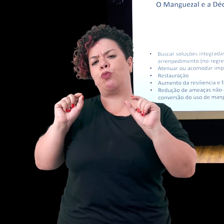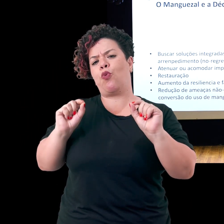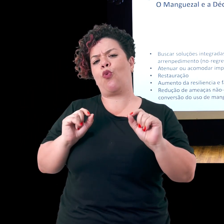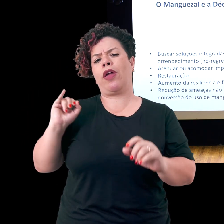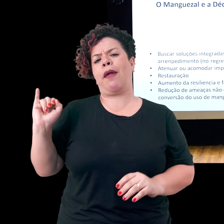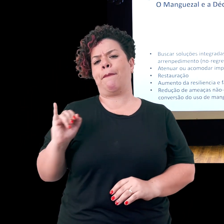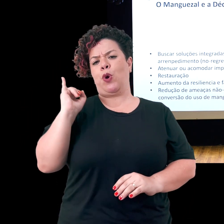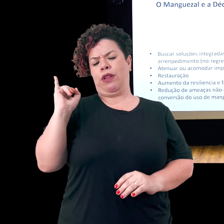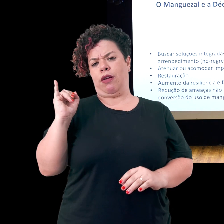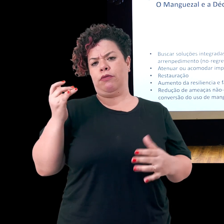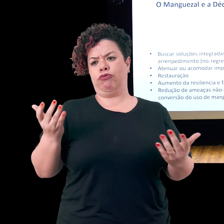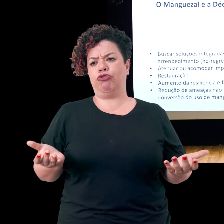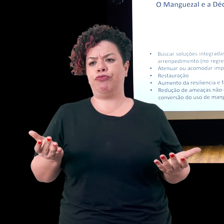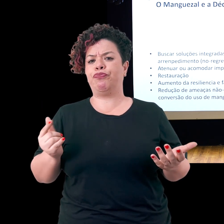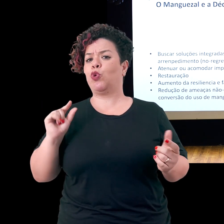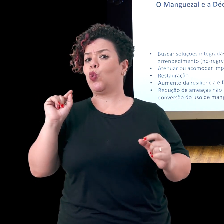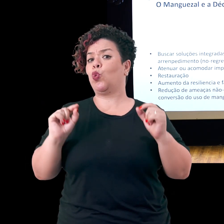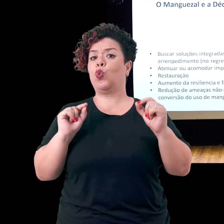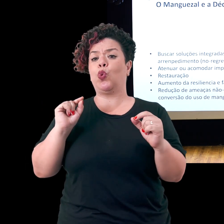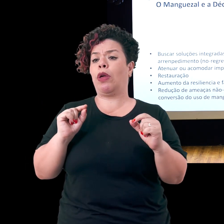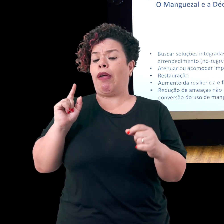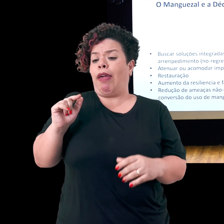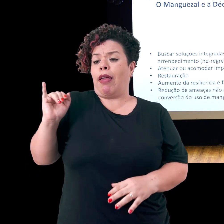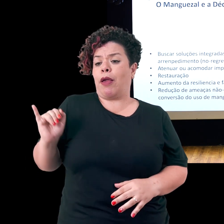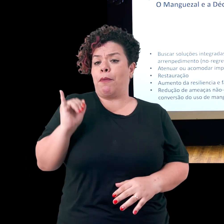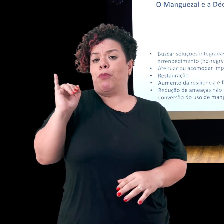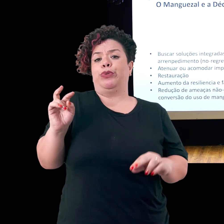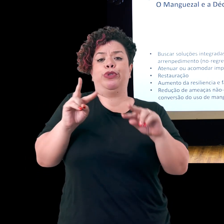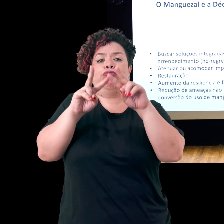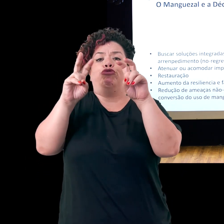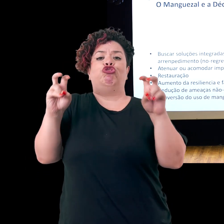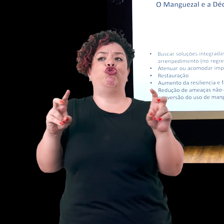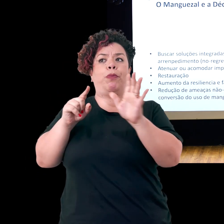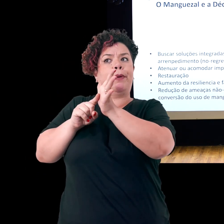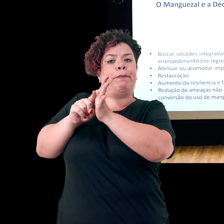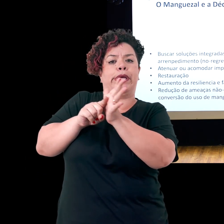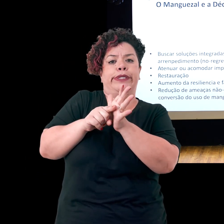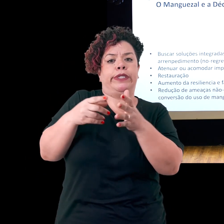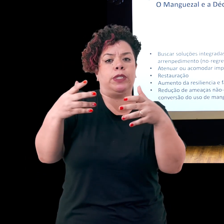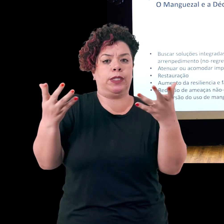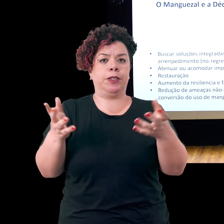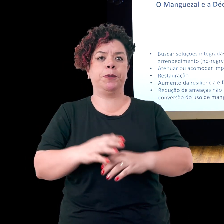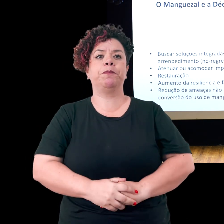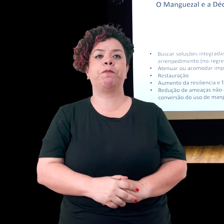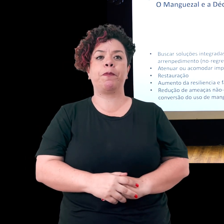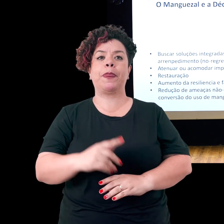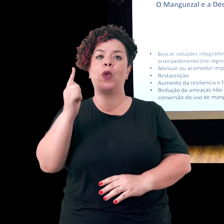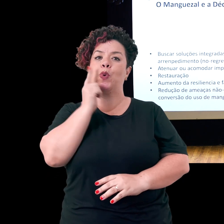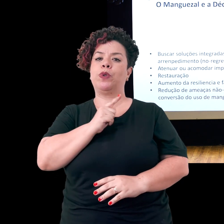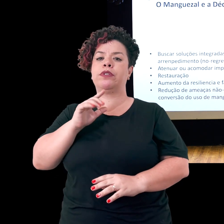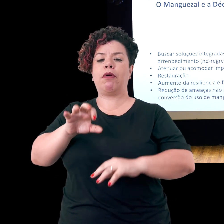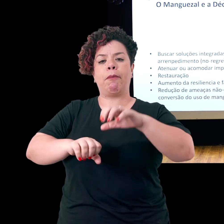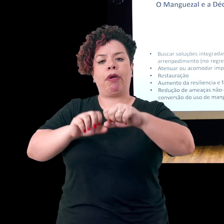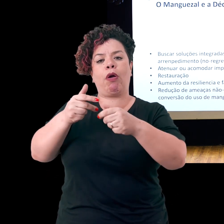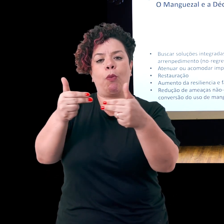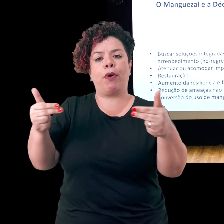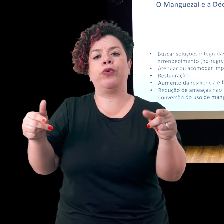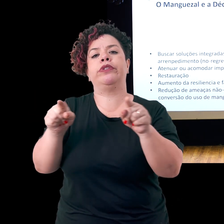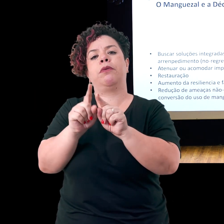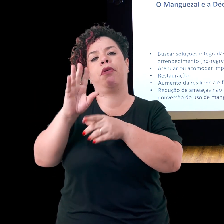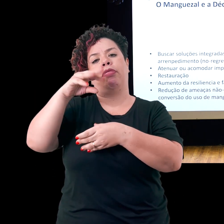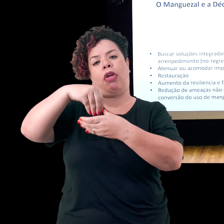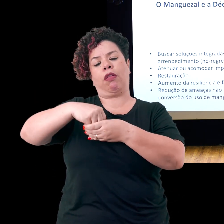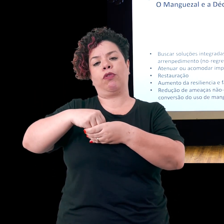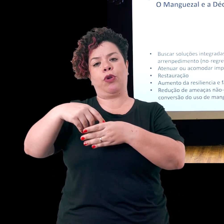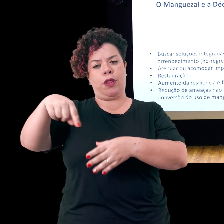seria importante, o que seria relevante em termos de pesquisa. Eu capturei alguns elementos de